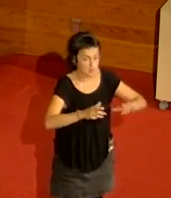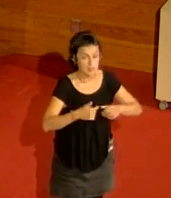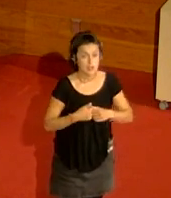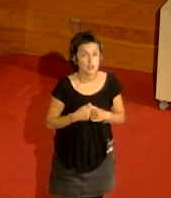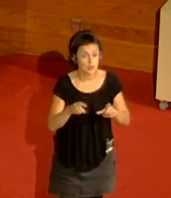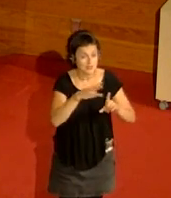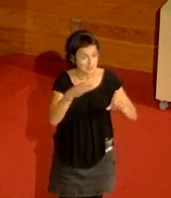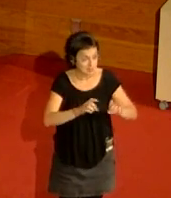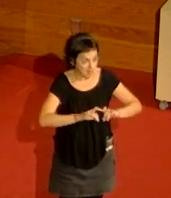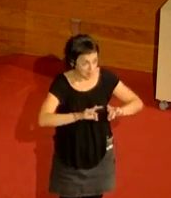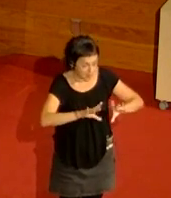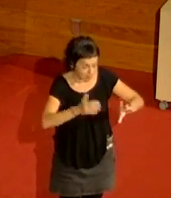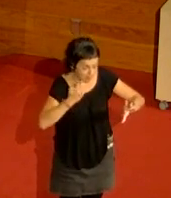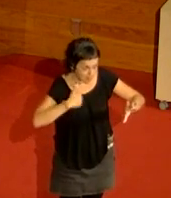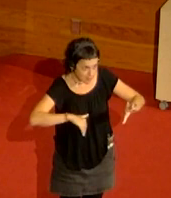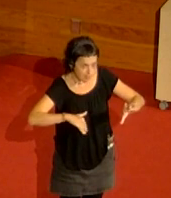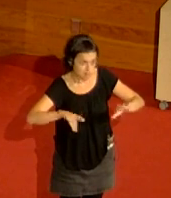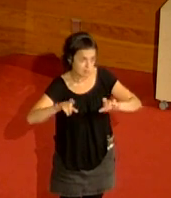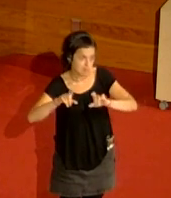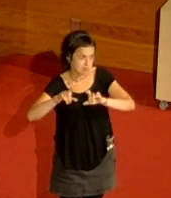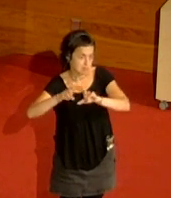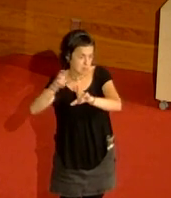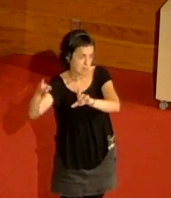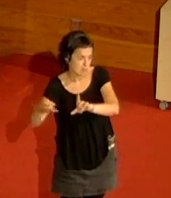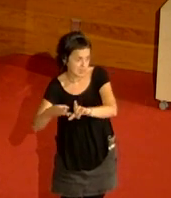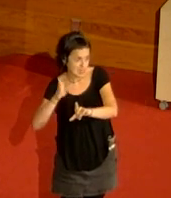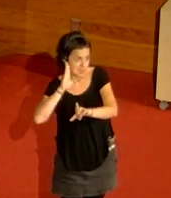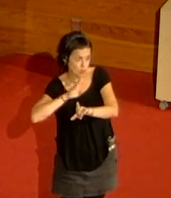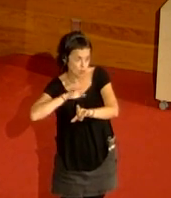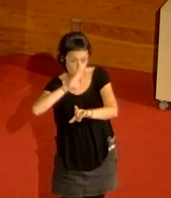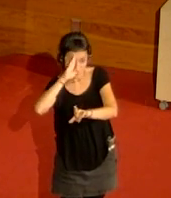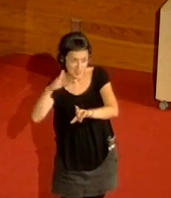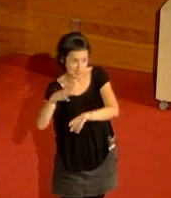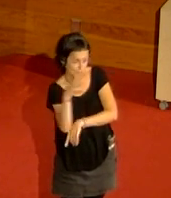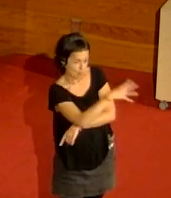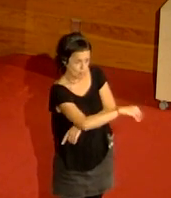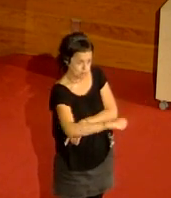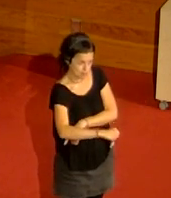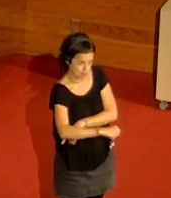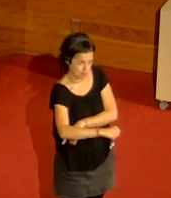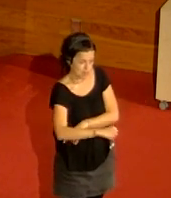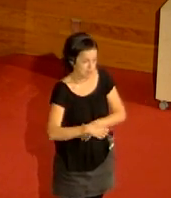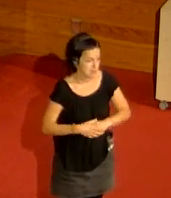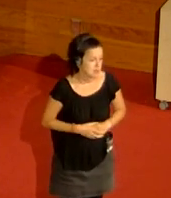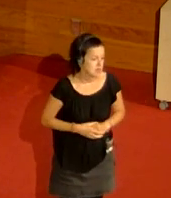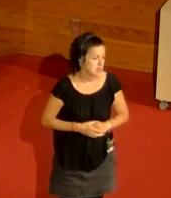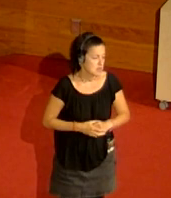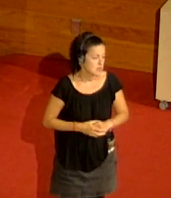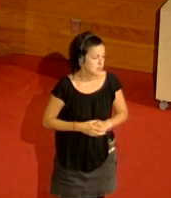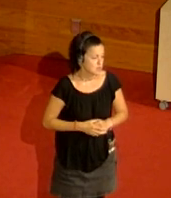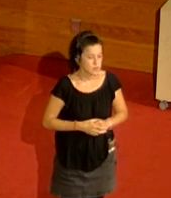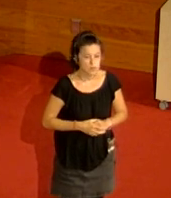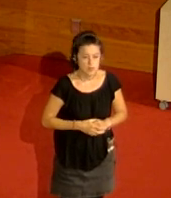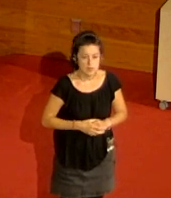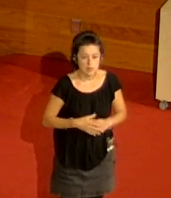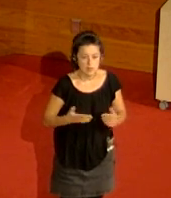eran comprados por eh páginas en este caso de porno en directo de porno online tuvimos que conseguir eh la la